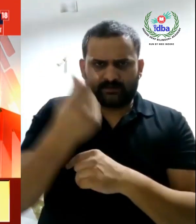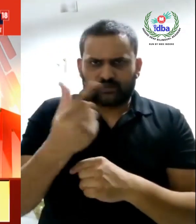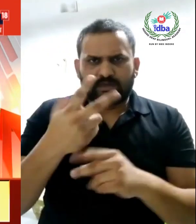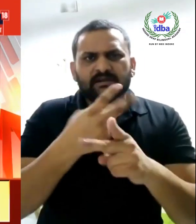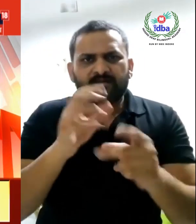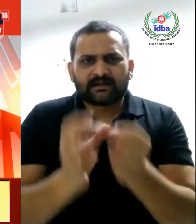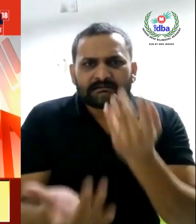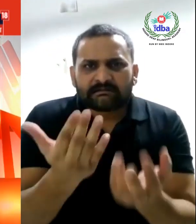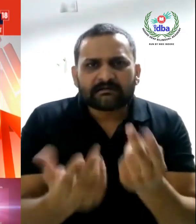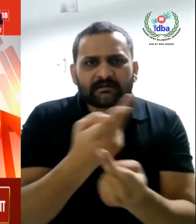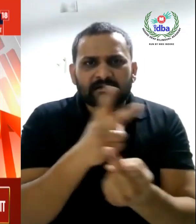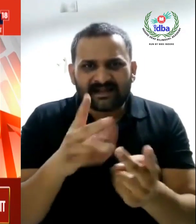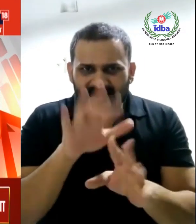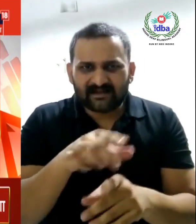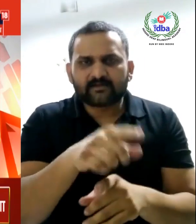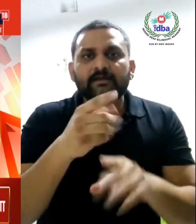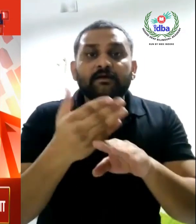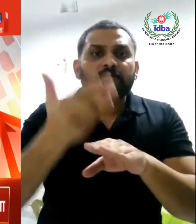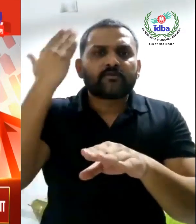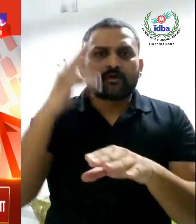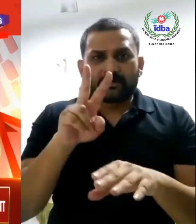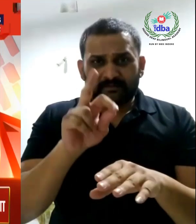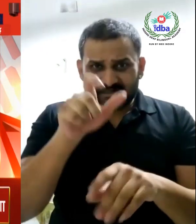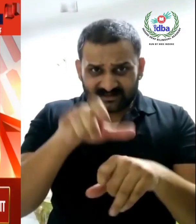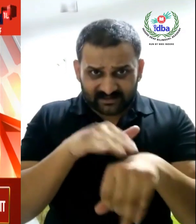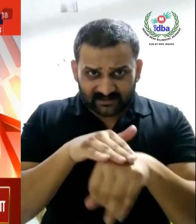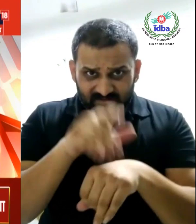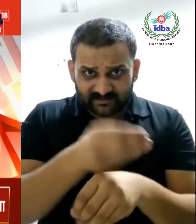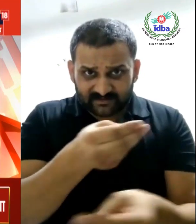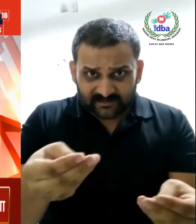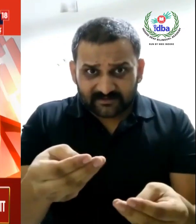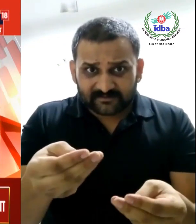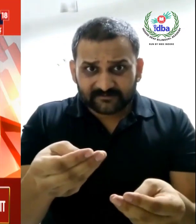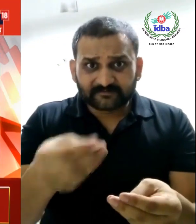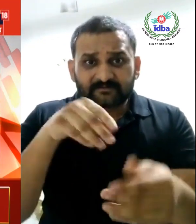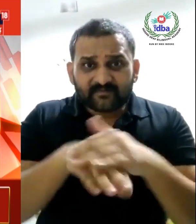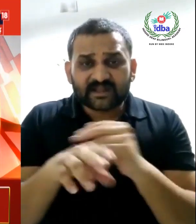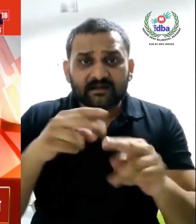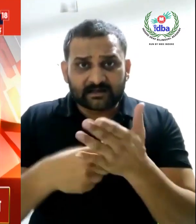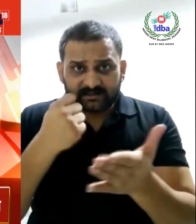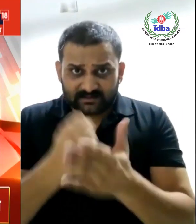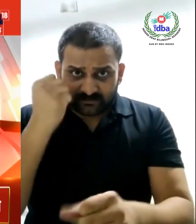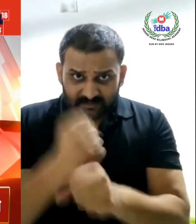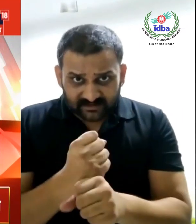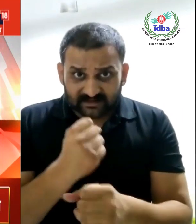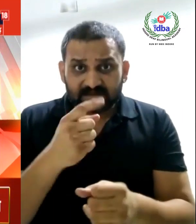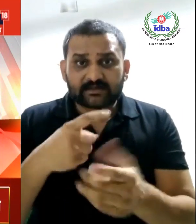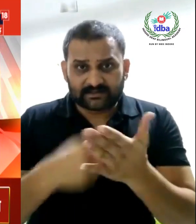वहां पूर्व में 20 श्रमिक नियोजित करने पर उद्योगों को पंजीयन कराना पड़ता